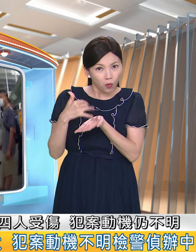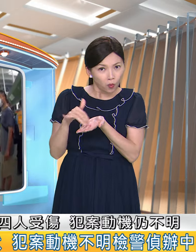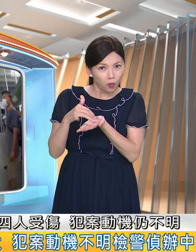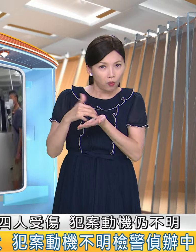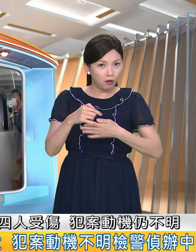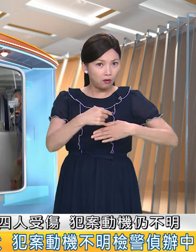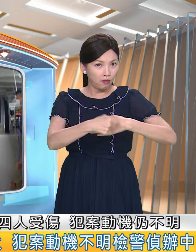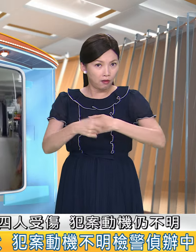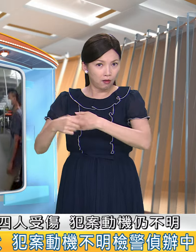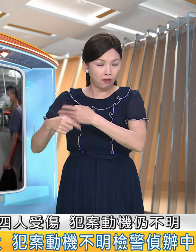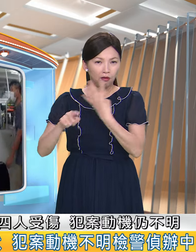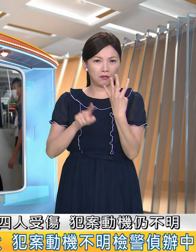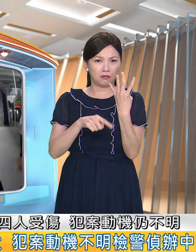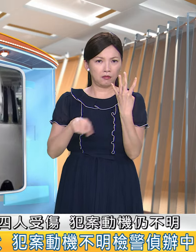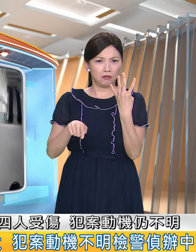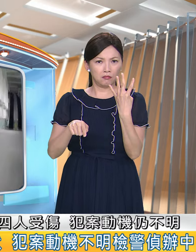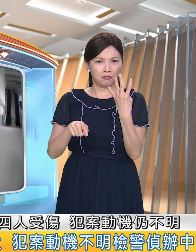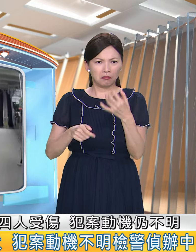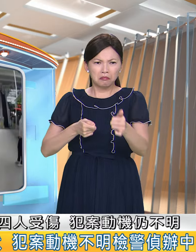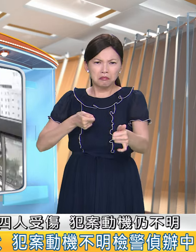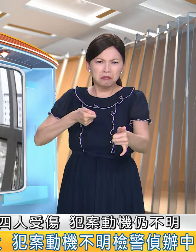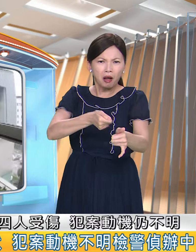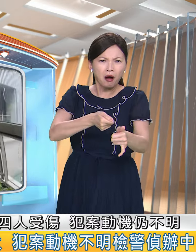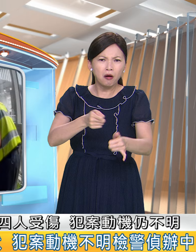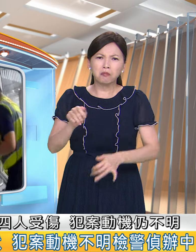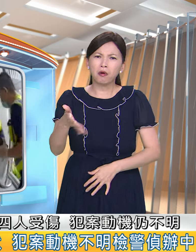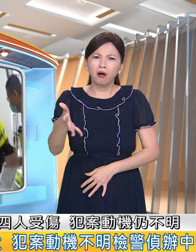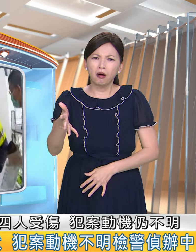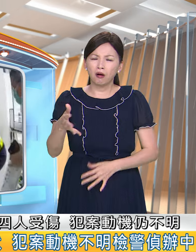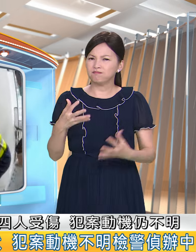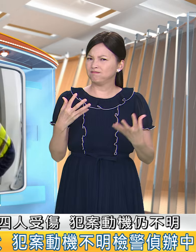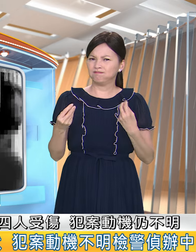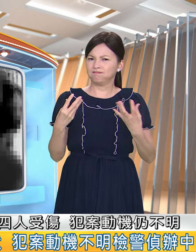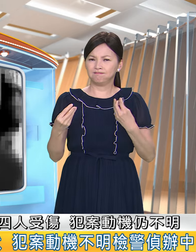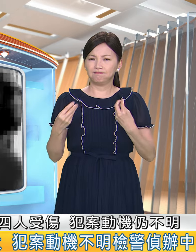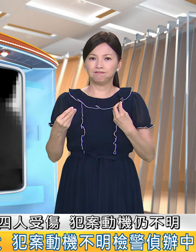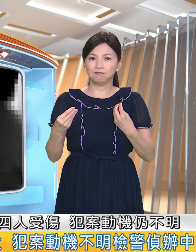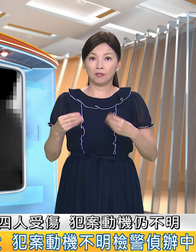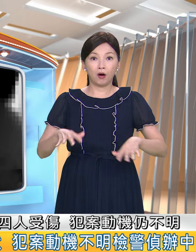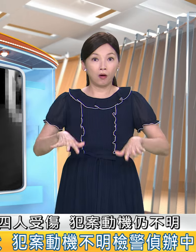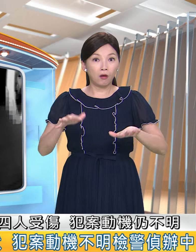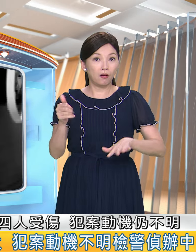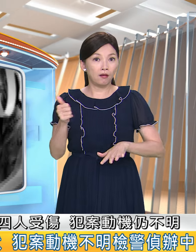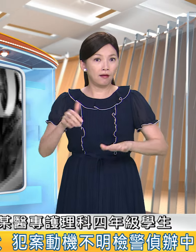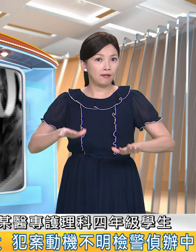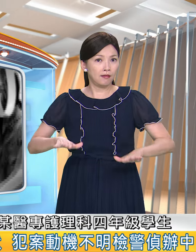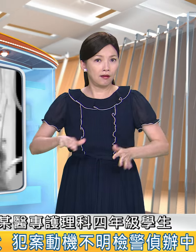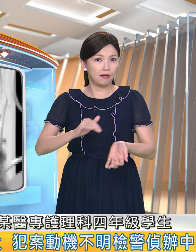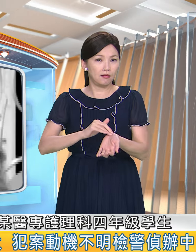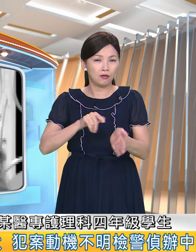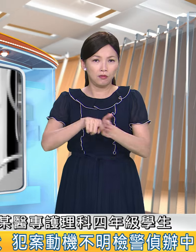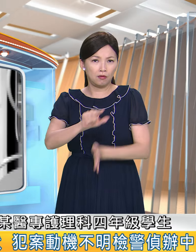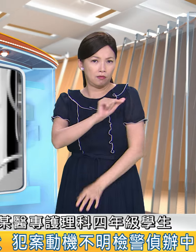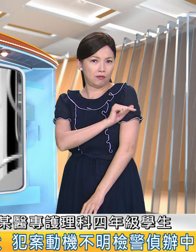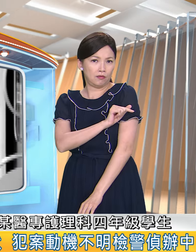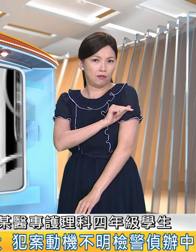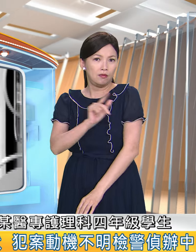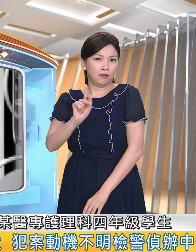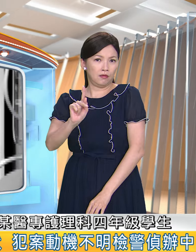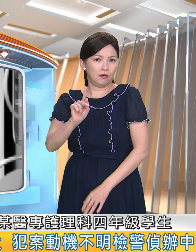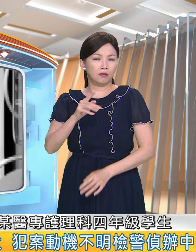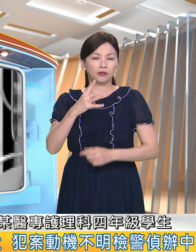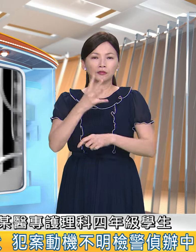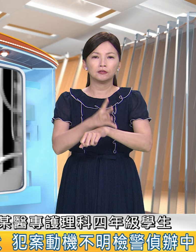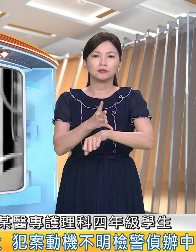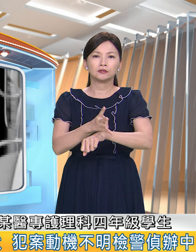嫌犯在内的4个人受伤，犯案动机仍不明。这名嫌犯是目前某